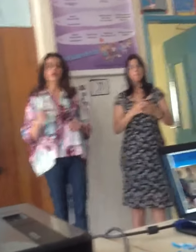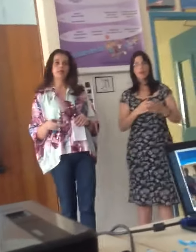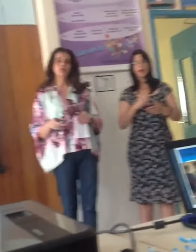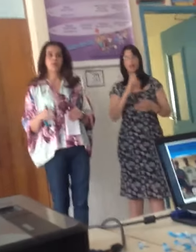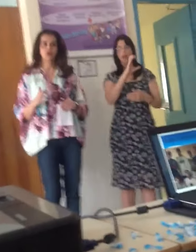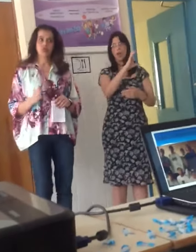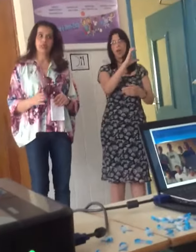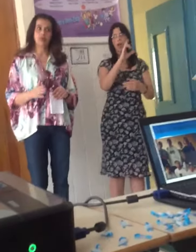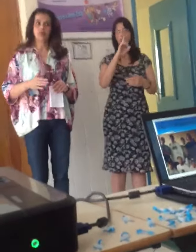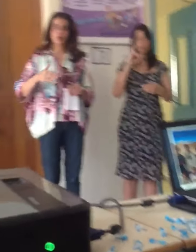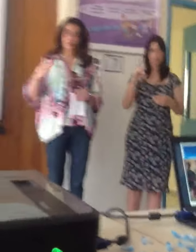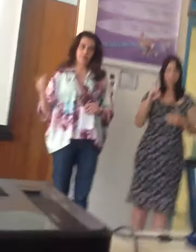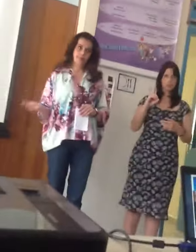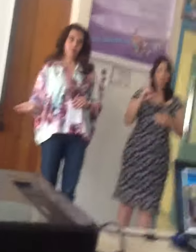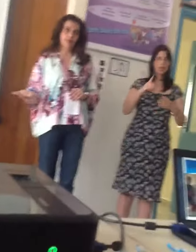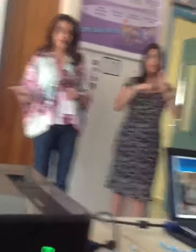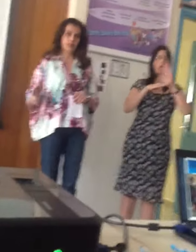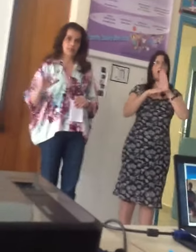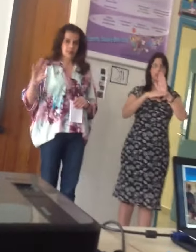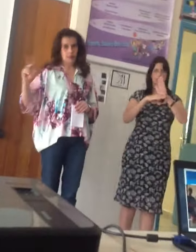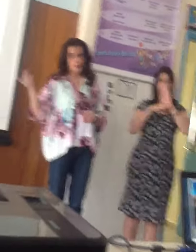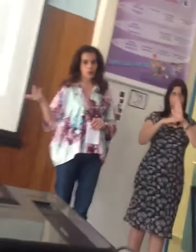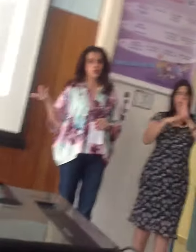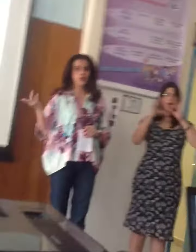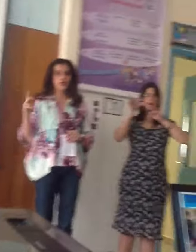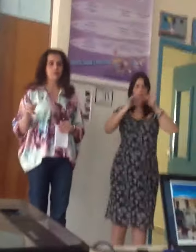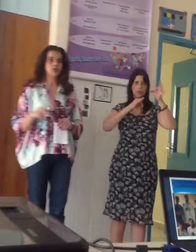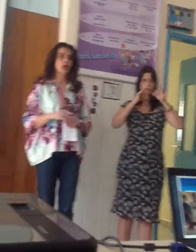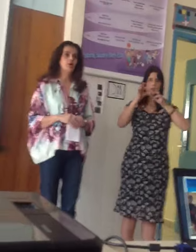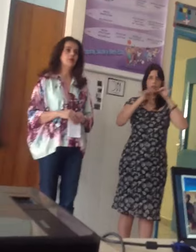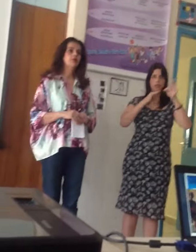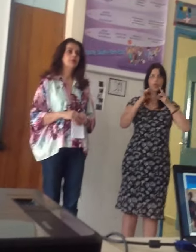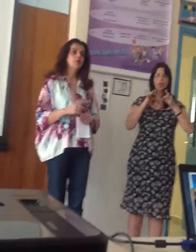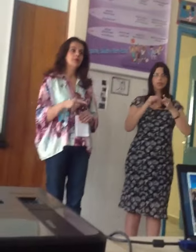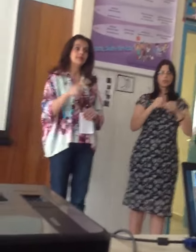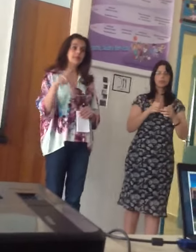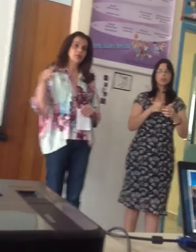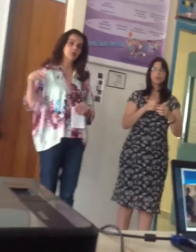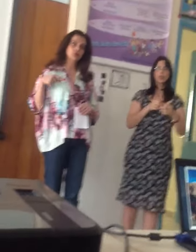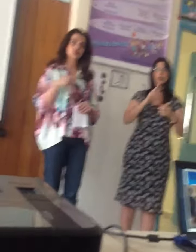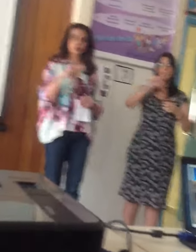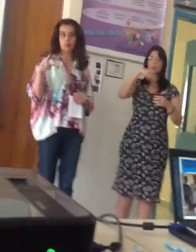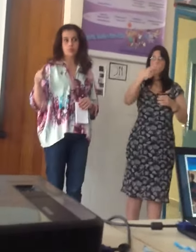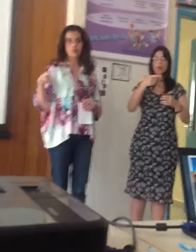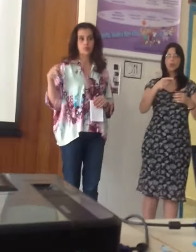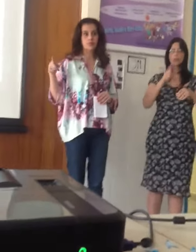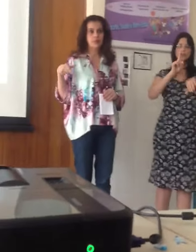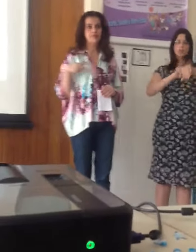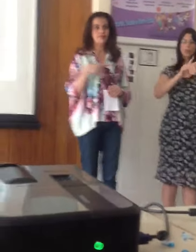fazia um trabalho de projeto depois do horário de aula. Esses alunos